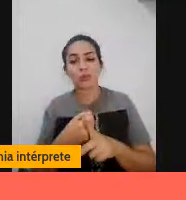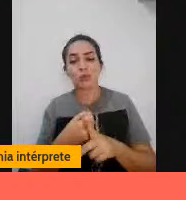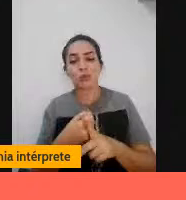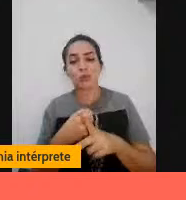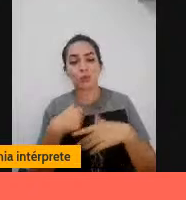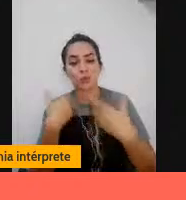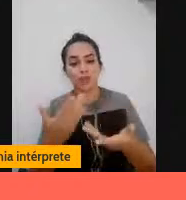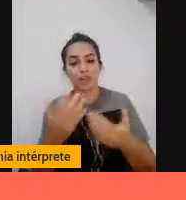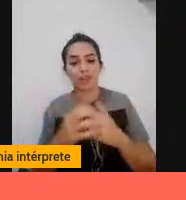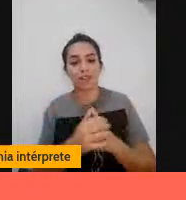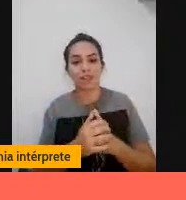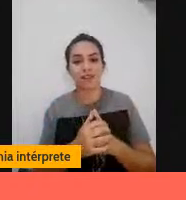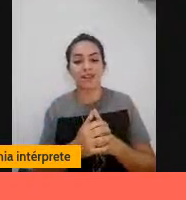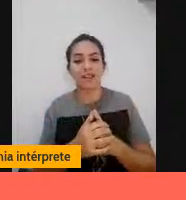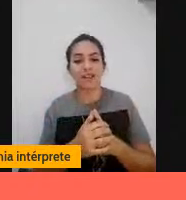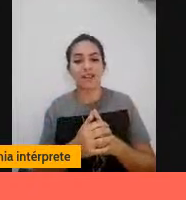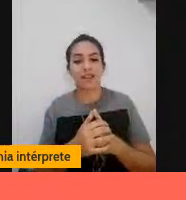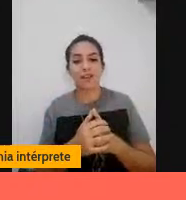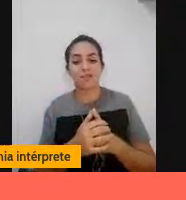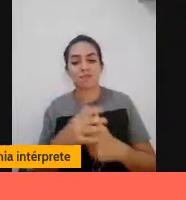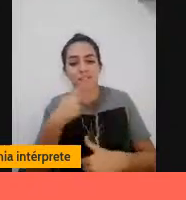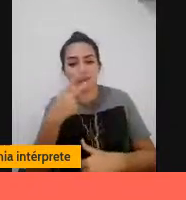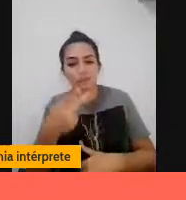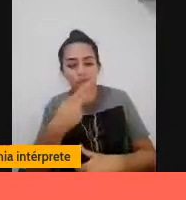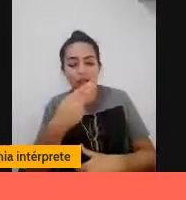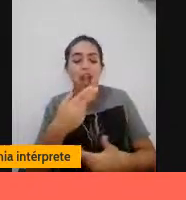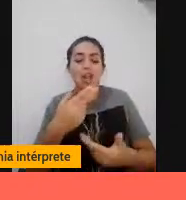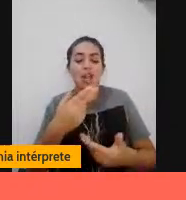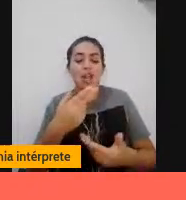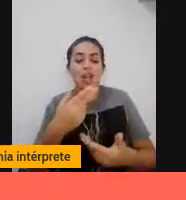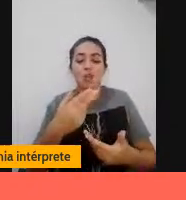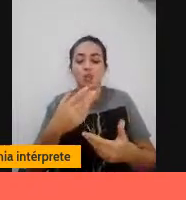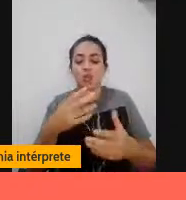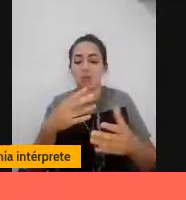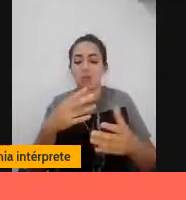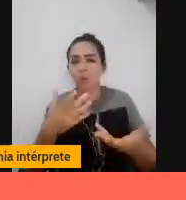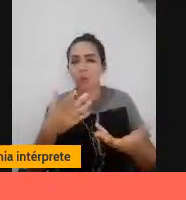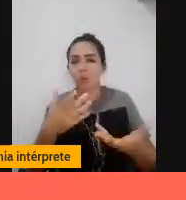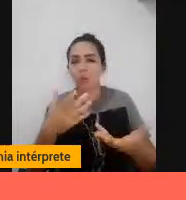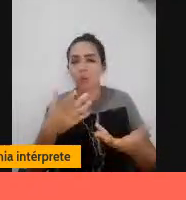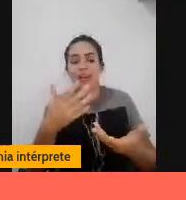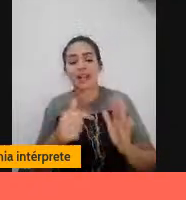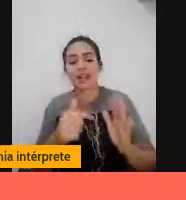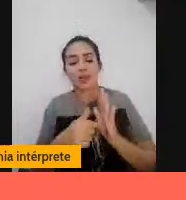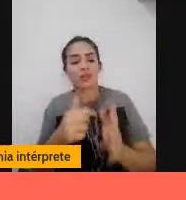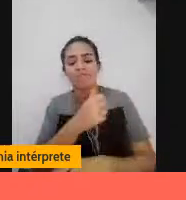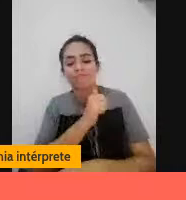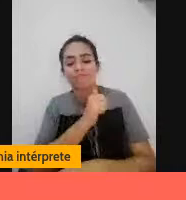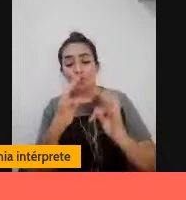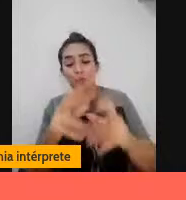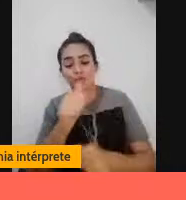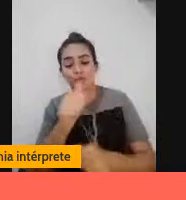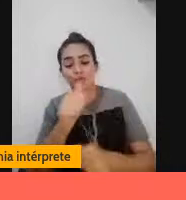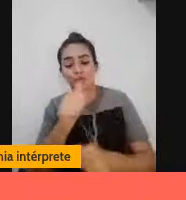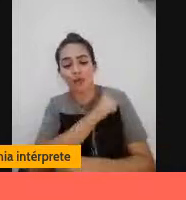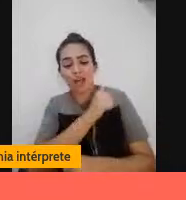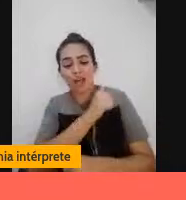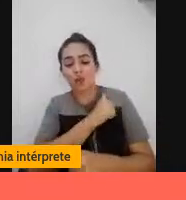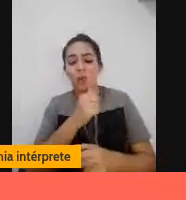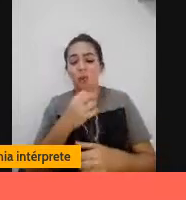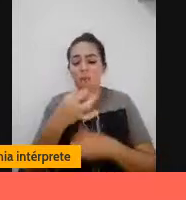de todos os alunos, por tudo mesmo, né? Por todo esse semestre, por todos esses semestres,